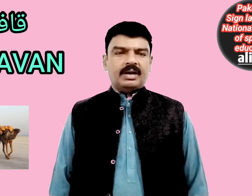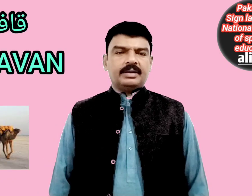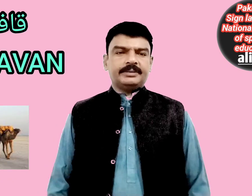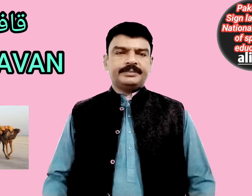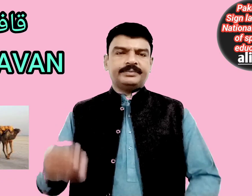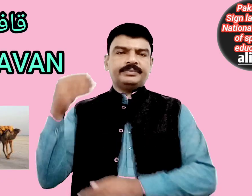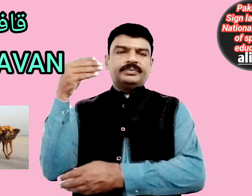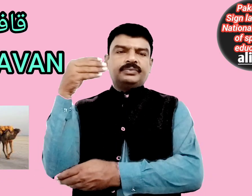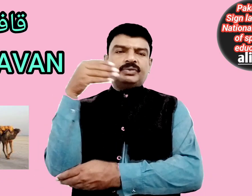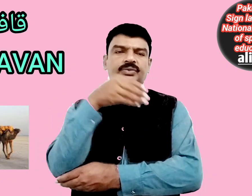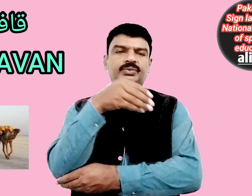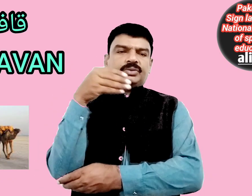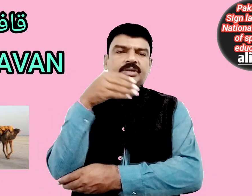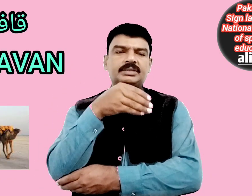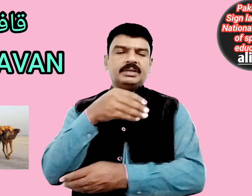قافلہ اونٹ کا سنگ